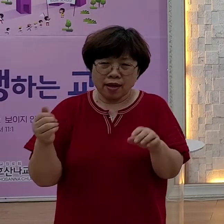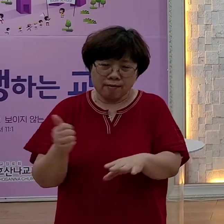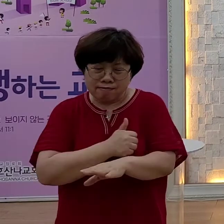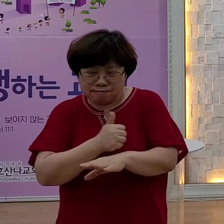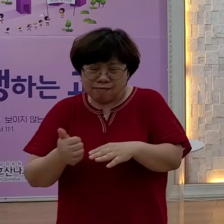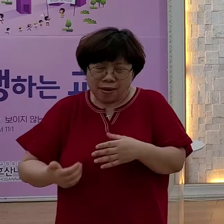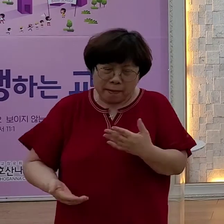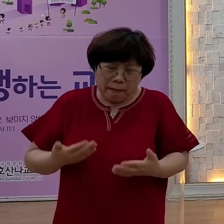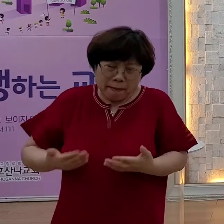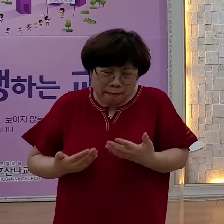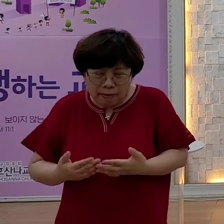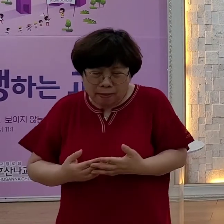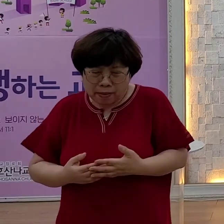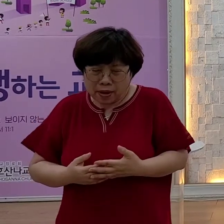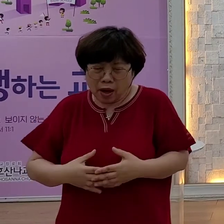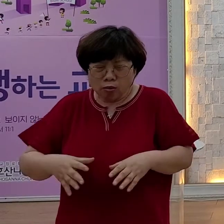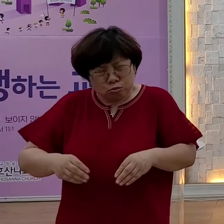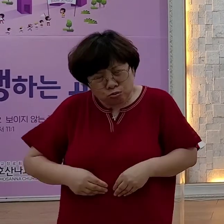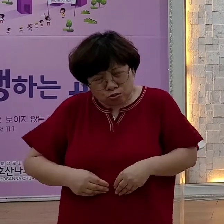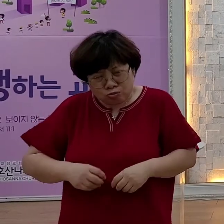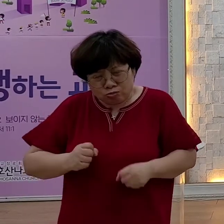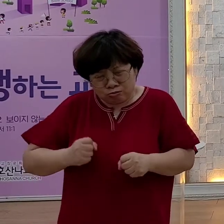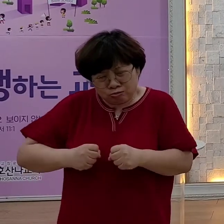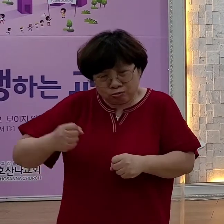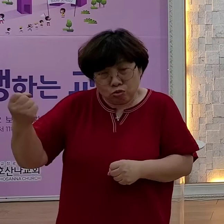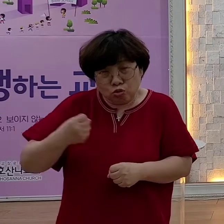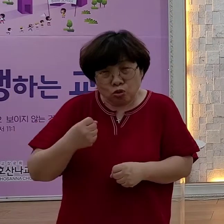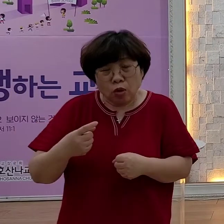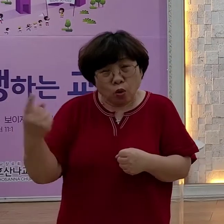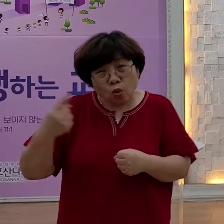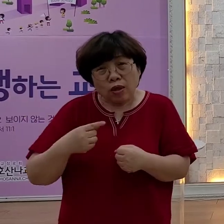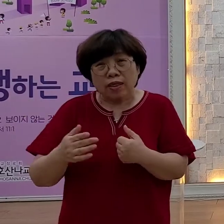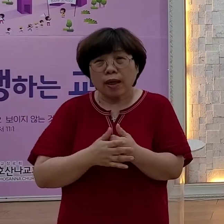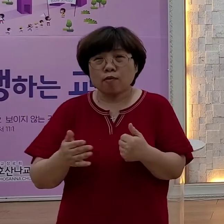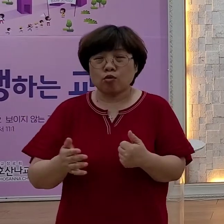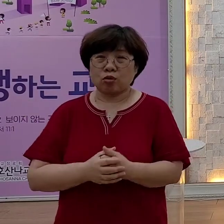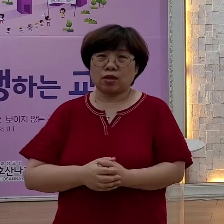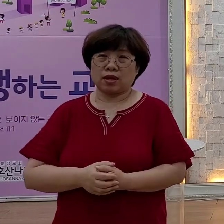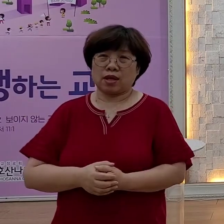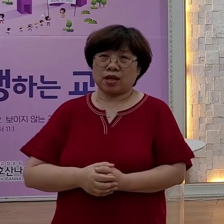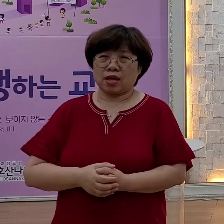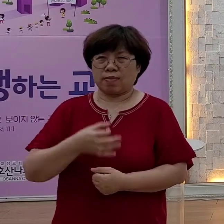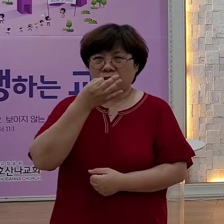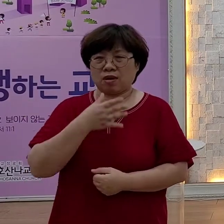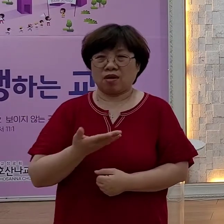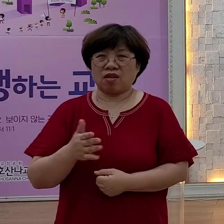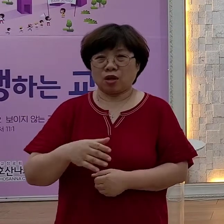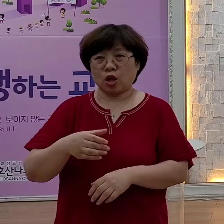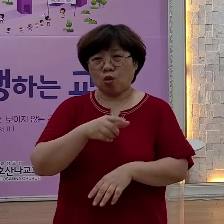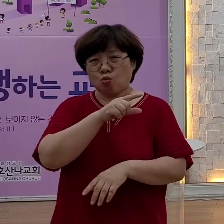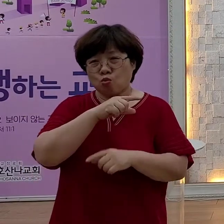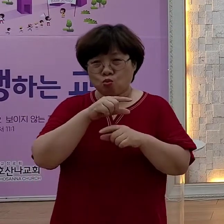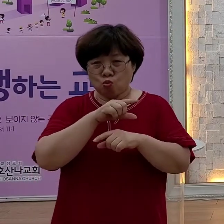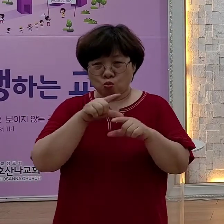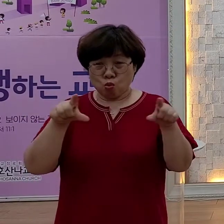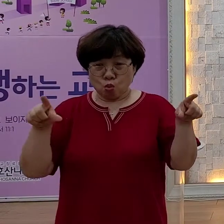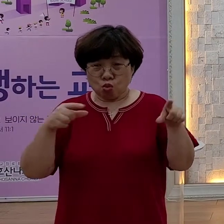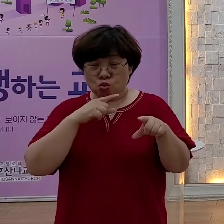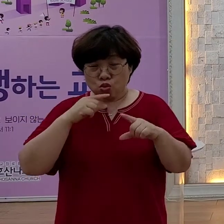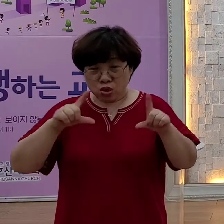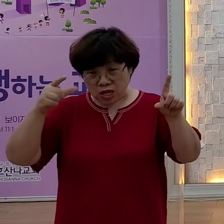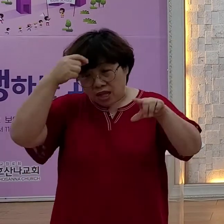거기서 현장에서 밥도 못 먹고 달려오는 분도 계시니까 좀 예외적인 건 있지만 일반적으로 예배할 때 특히 주일 예배 같은